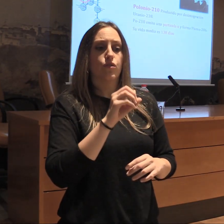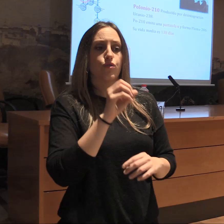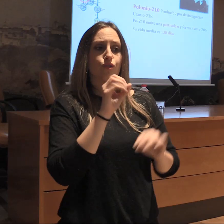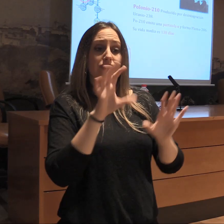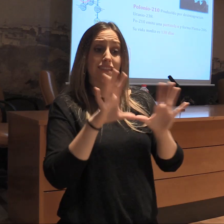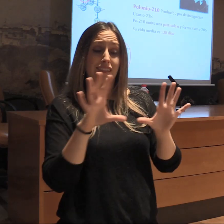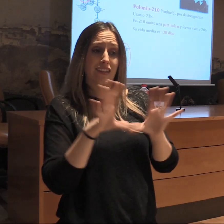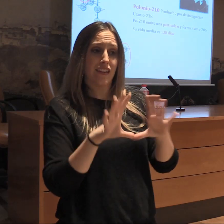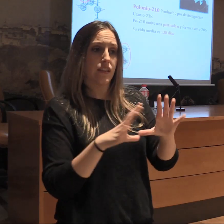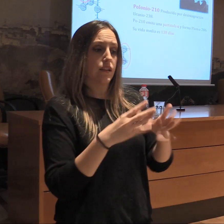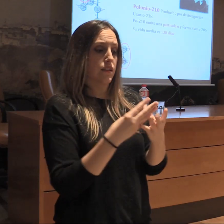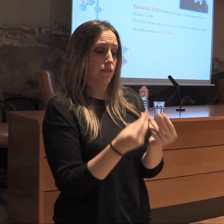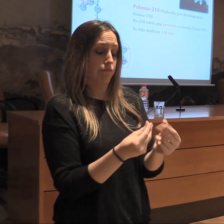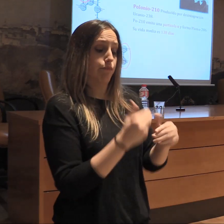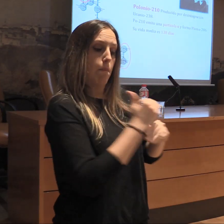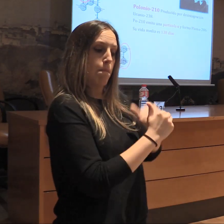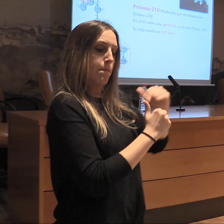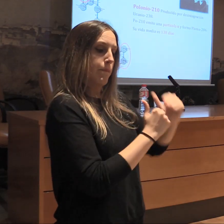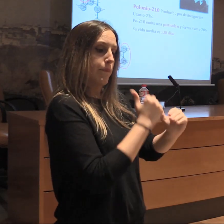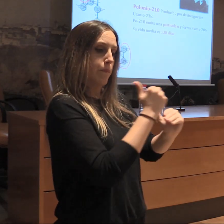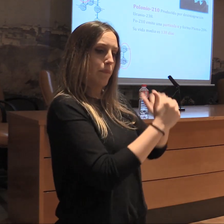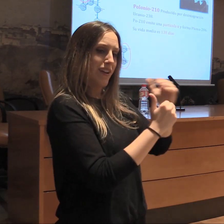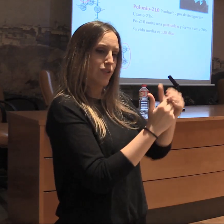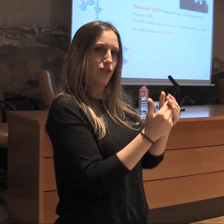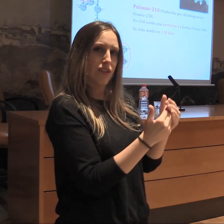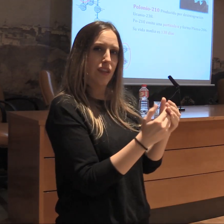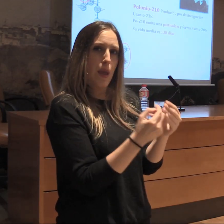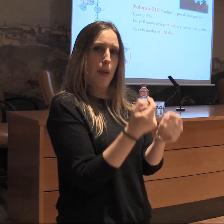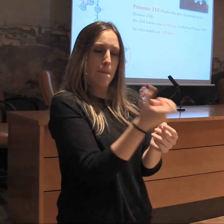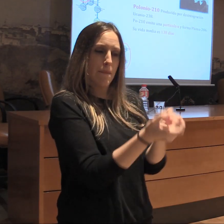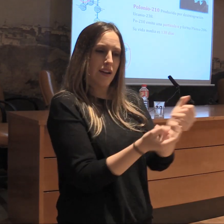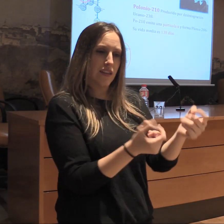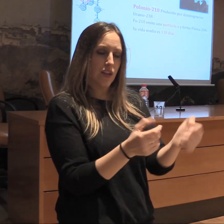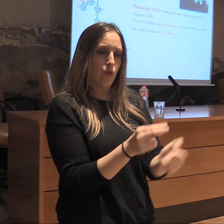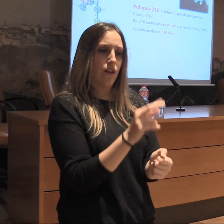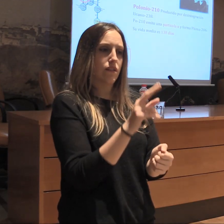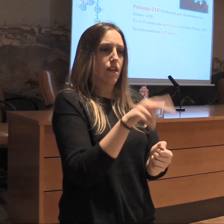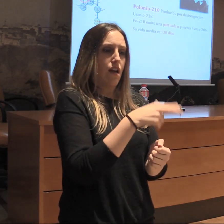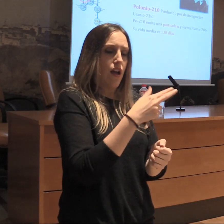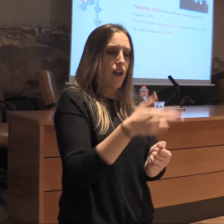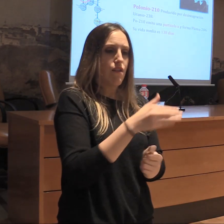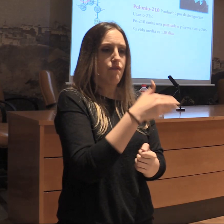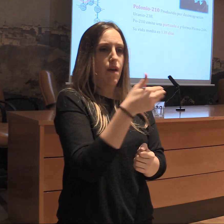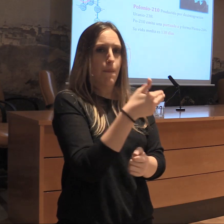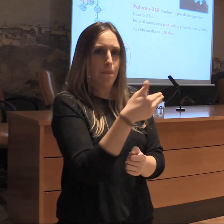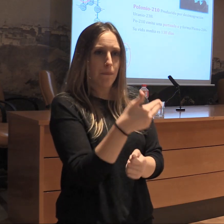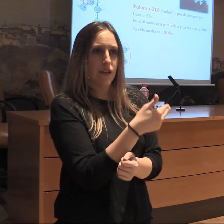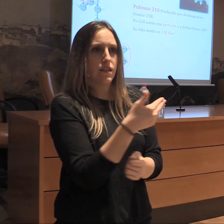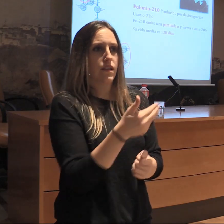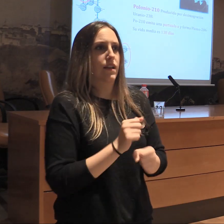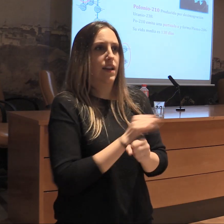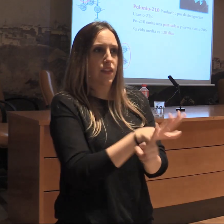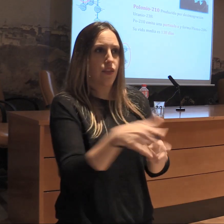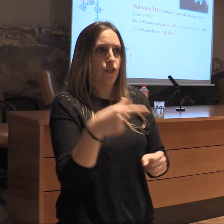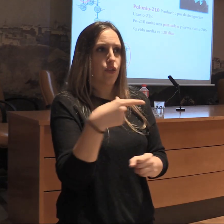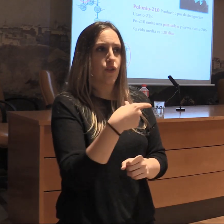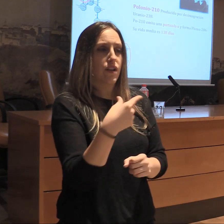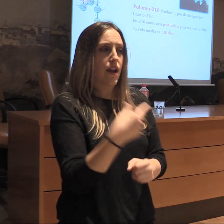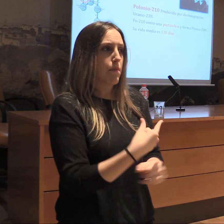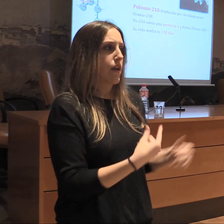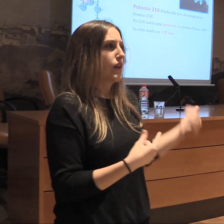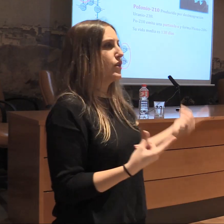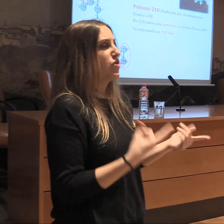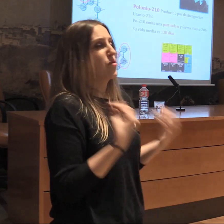estos pasos que estamos viendo aquí, por emisión de partículas alfa, beta, radiación gamma. Su vida media es